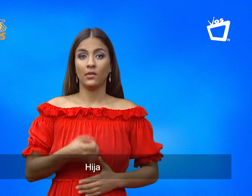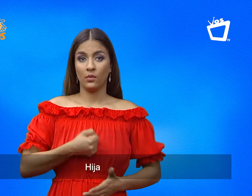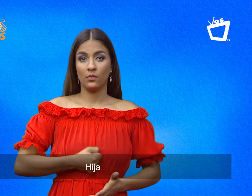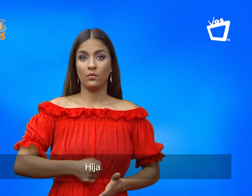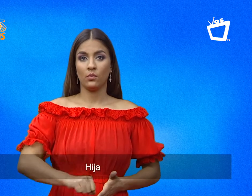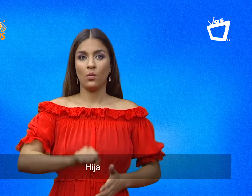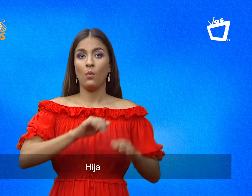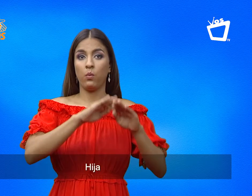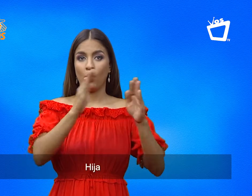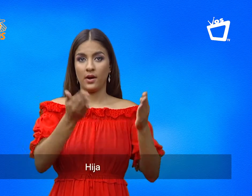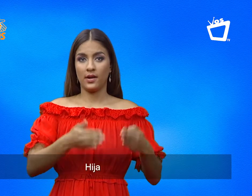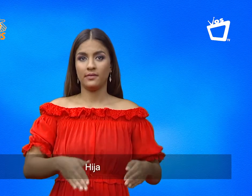hija